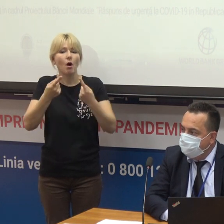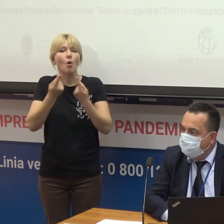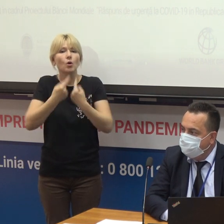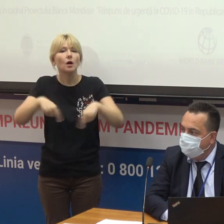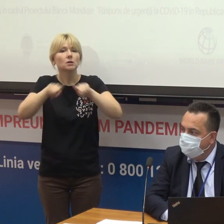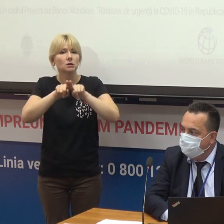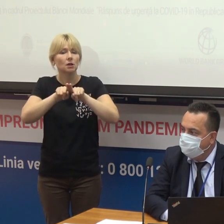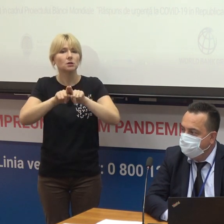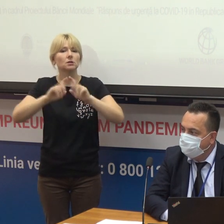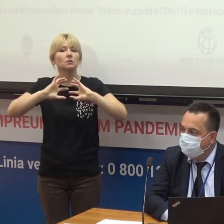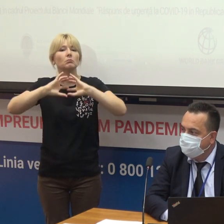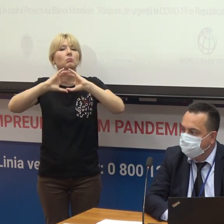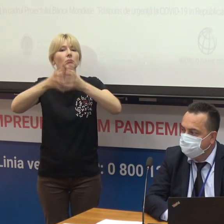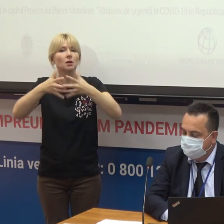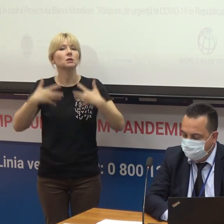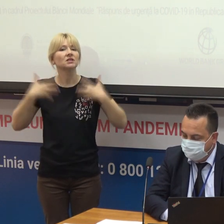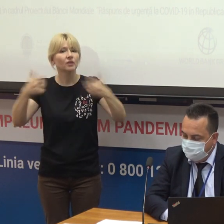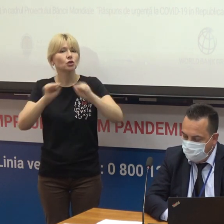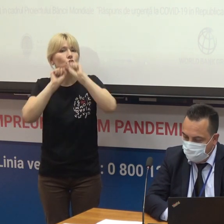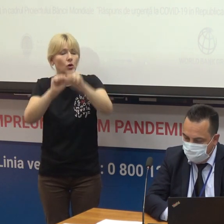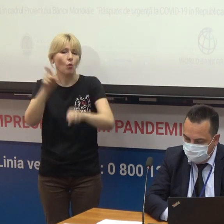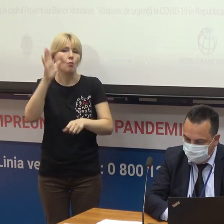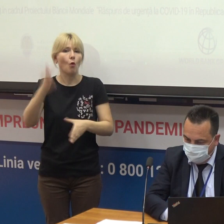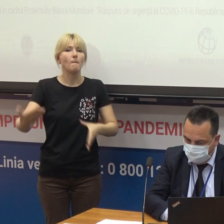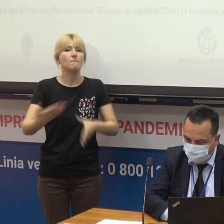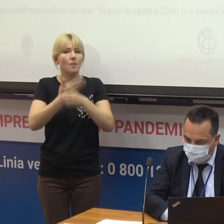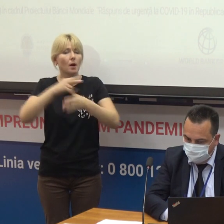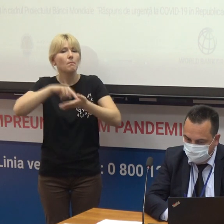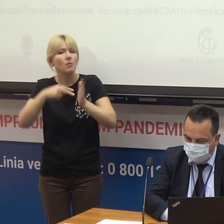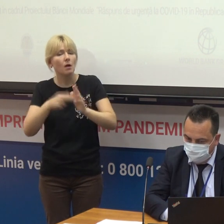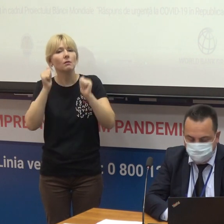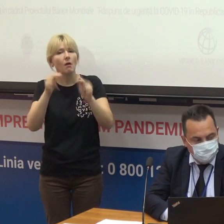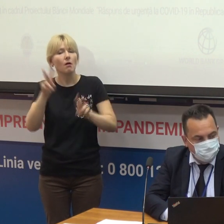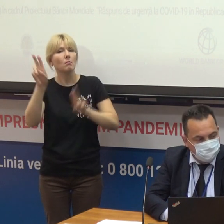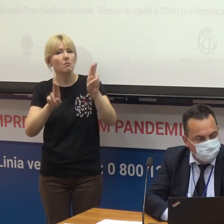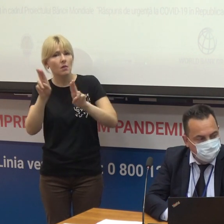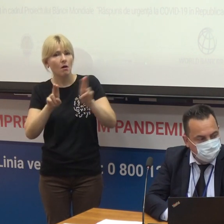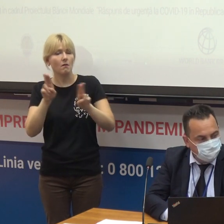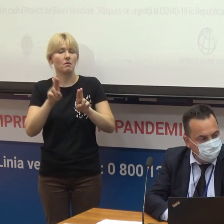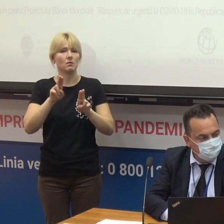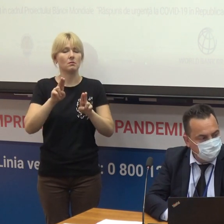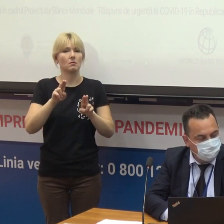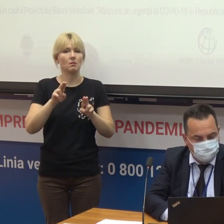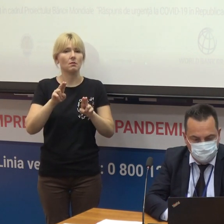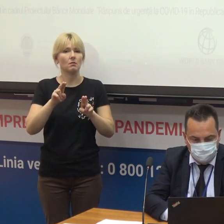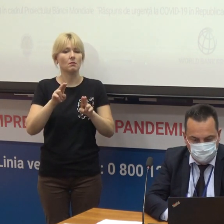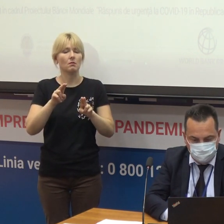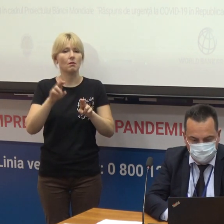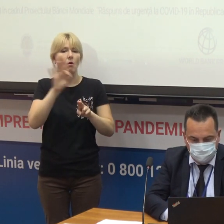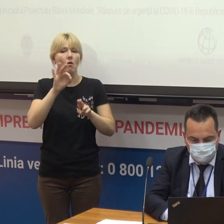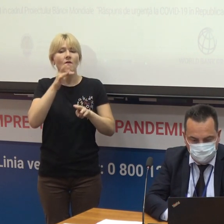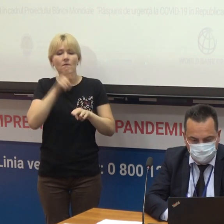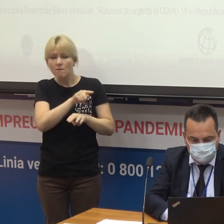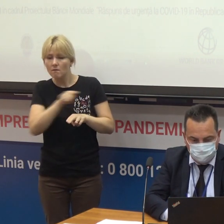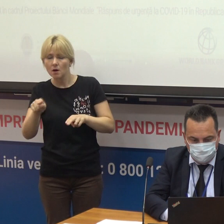Mondiale Sănătății pentru Europa, care ne va ajuta în elaborarea planului de acțiuni pe termen mediu și pe termen lung. În